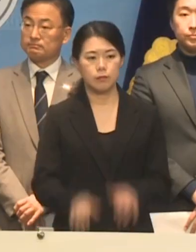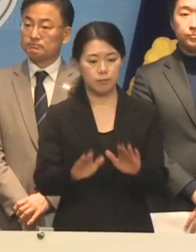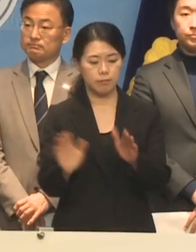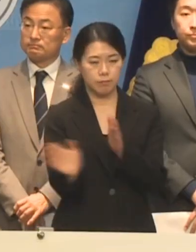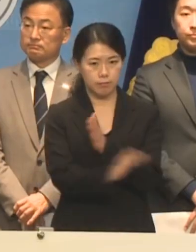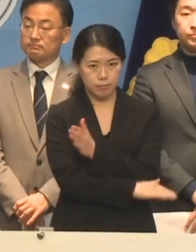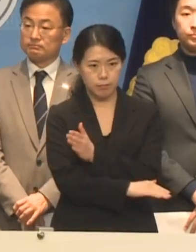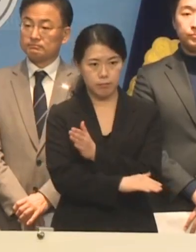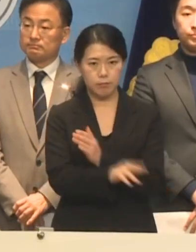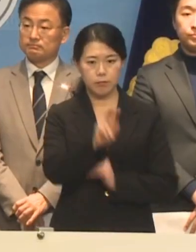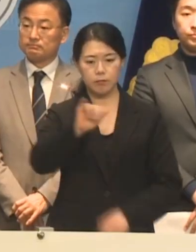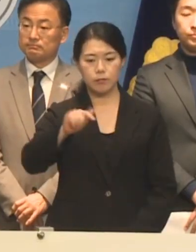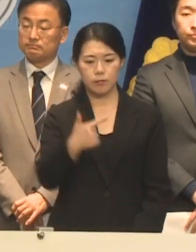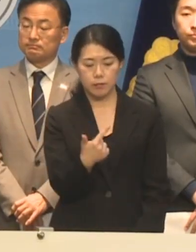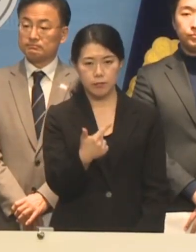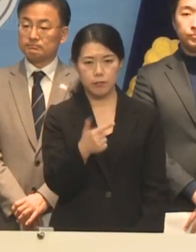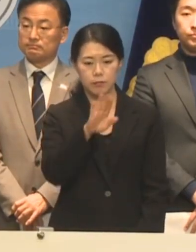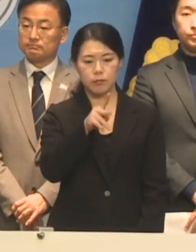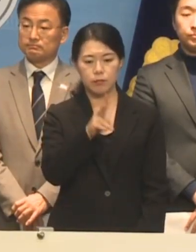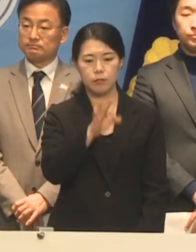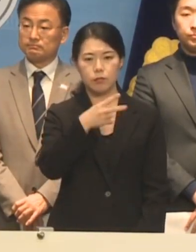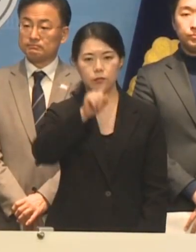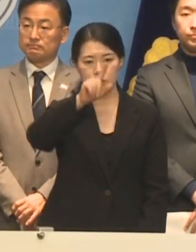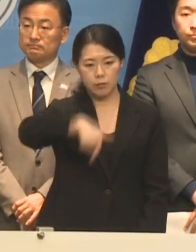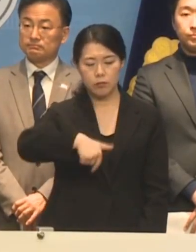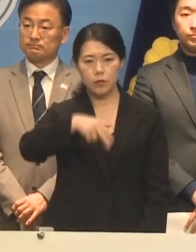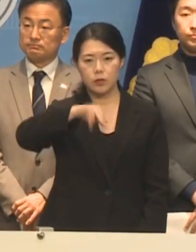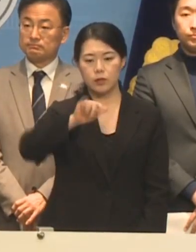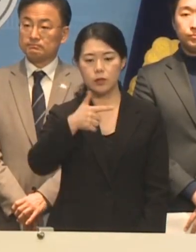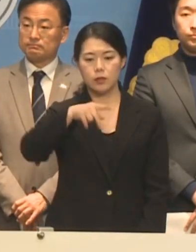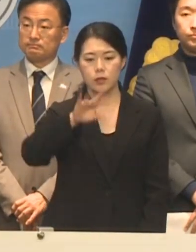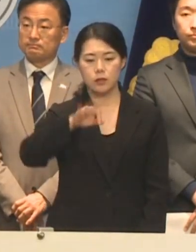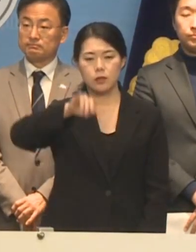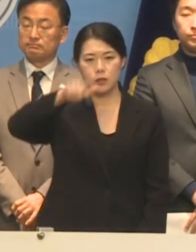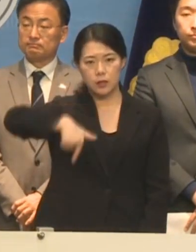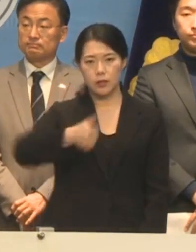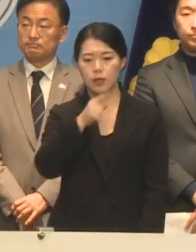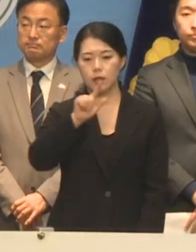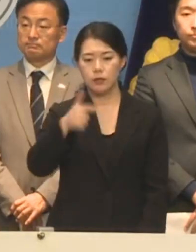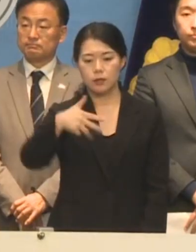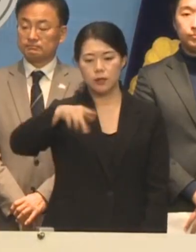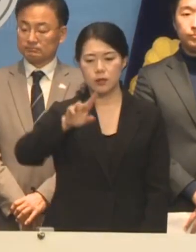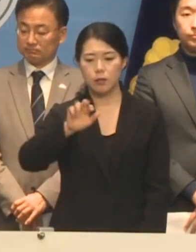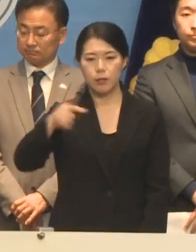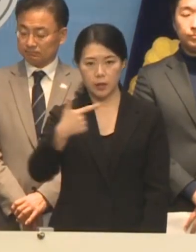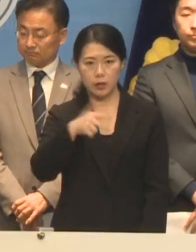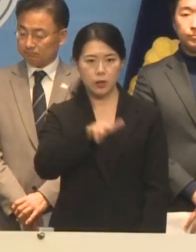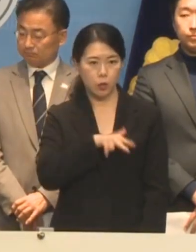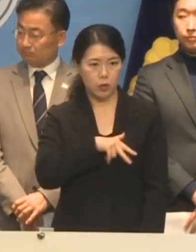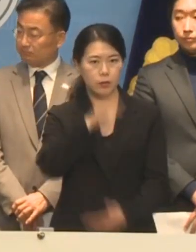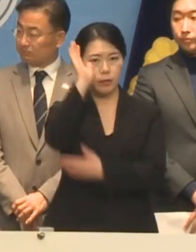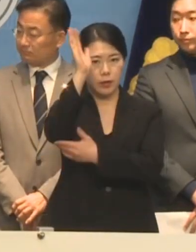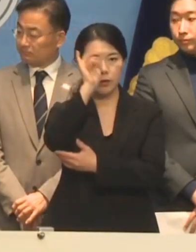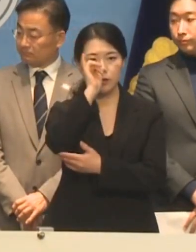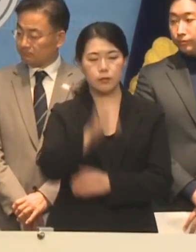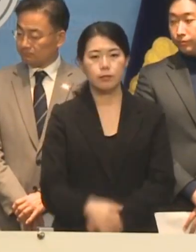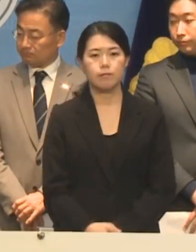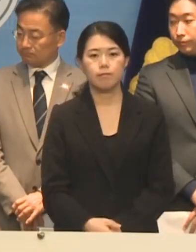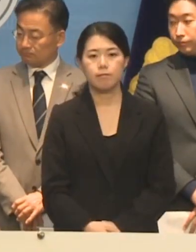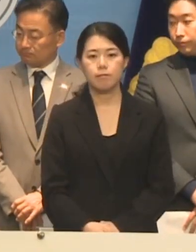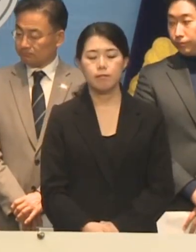지금부터 민병덕, 신장식, 한창민 의원님의 기자회견문 낭독이 있겠습니다.